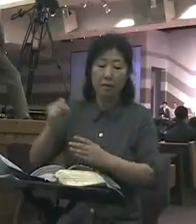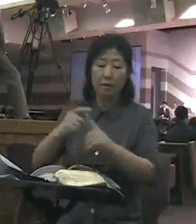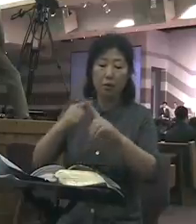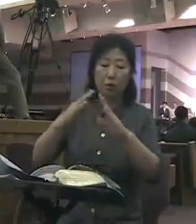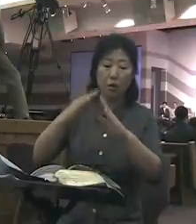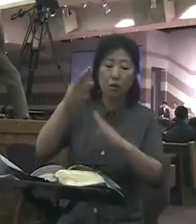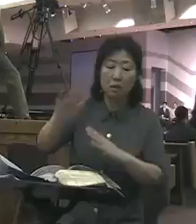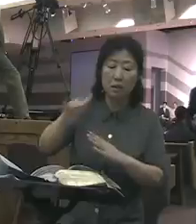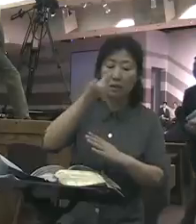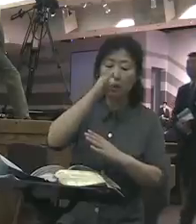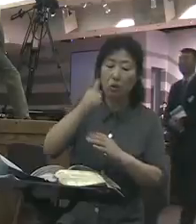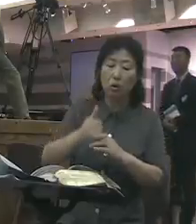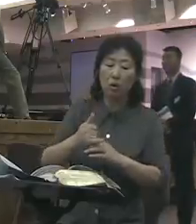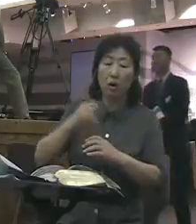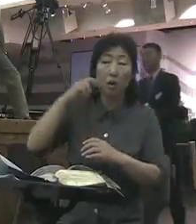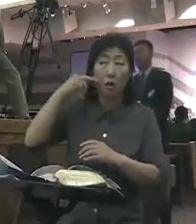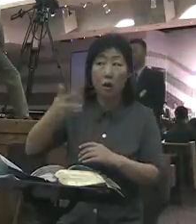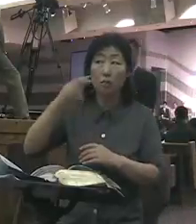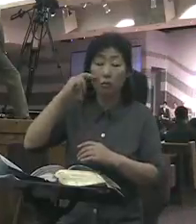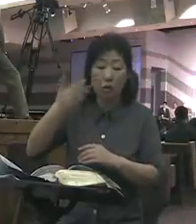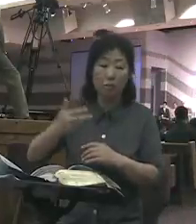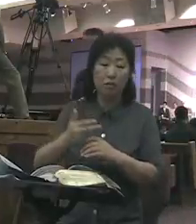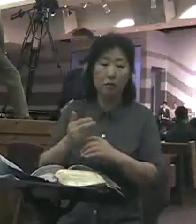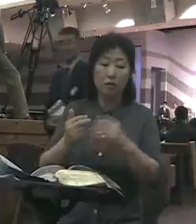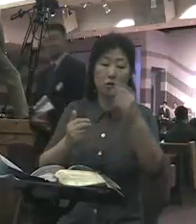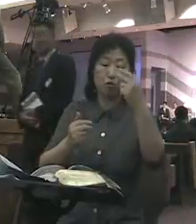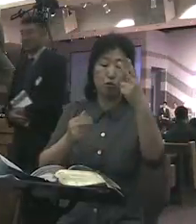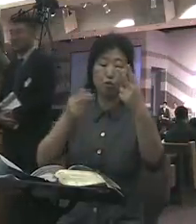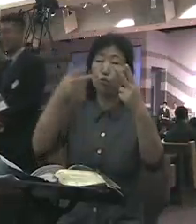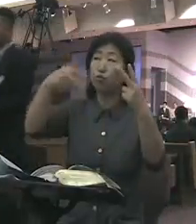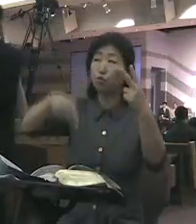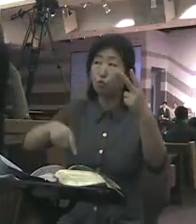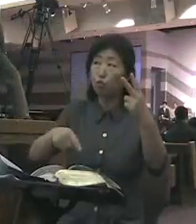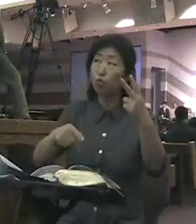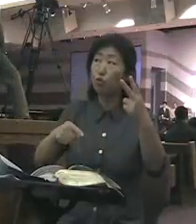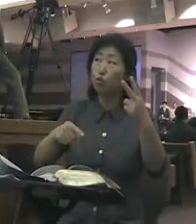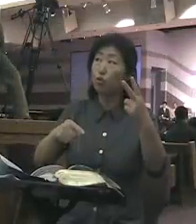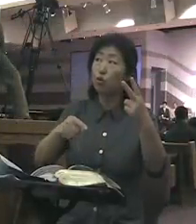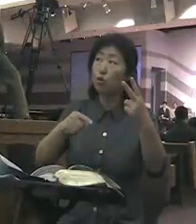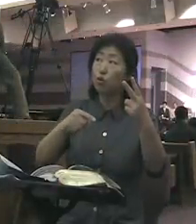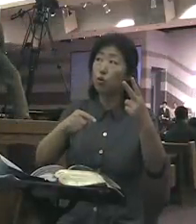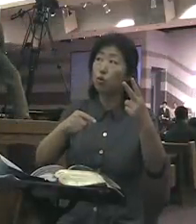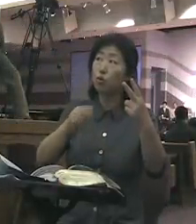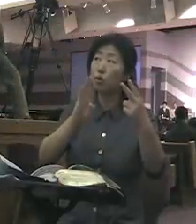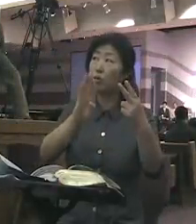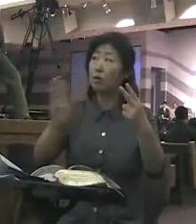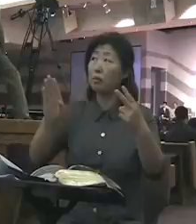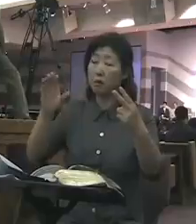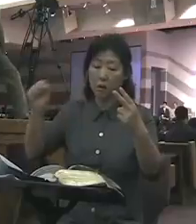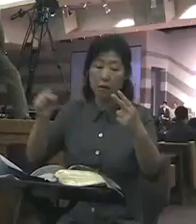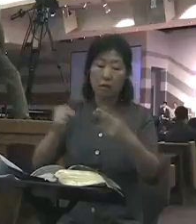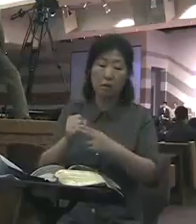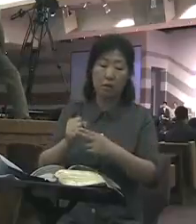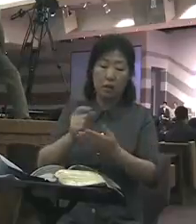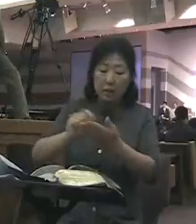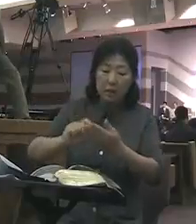주일과 그 다음 주일 두 주일만 신청을 받습니다. 그리고 BBS 당일은 신청을 받지 않습니다. 우리 부모님들